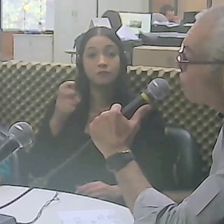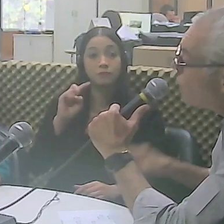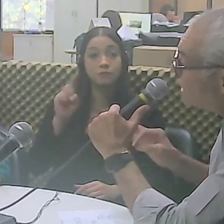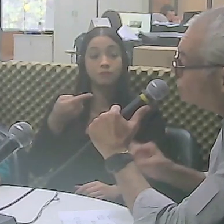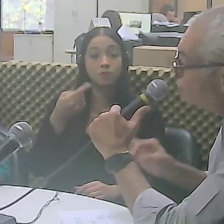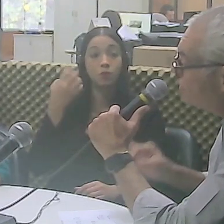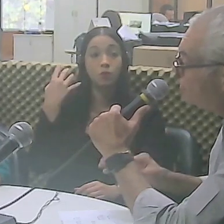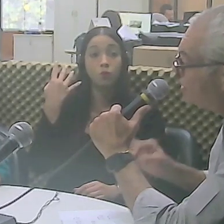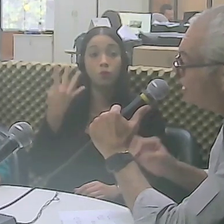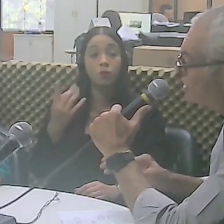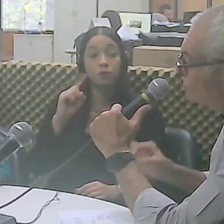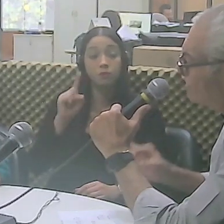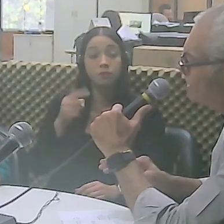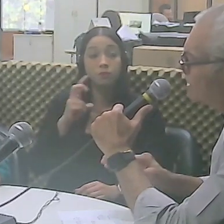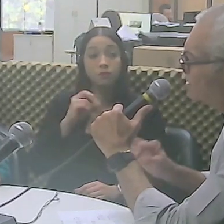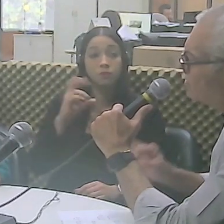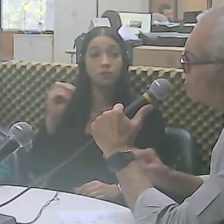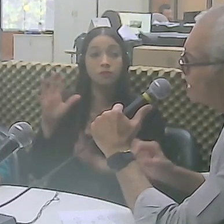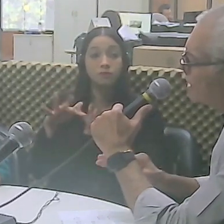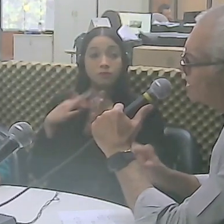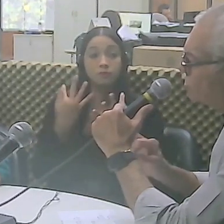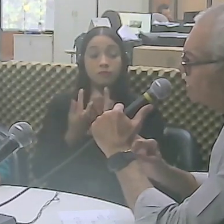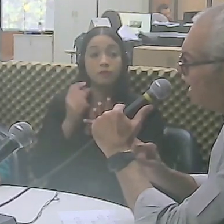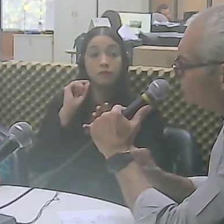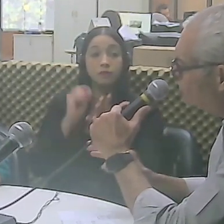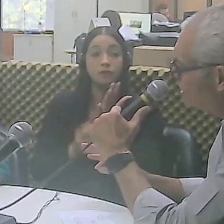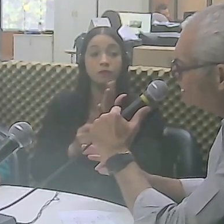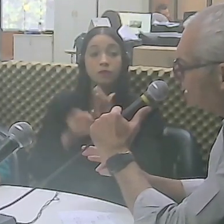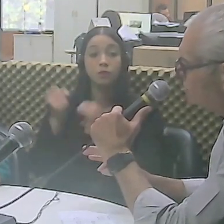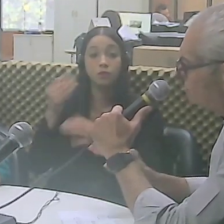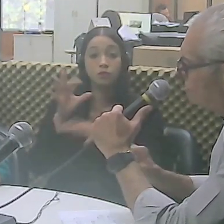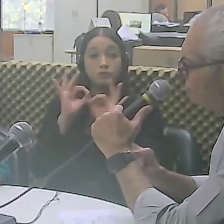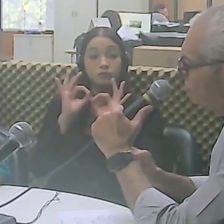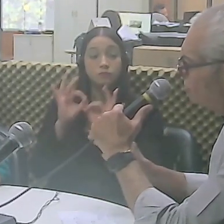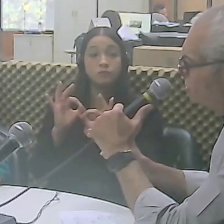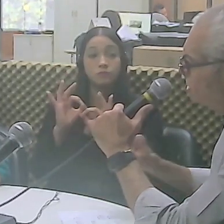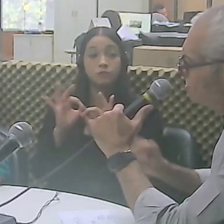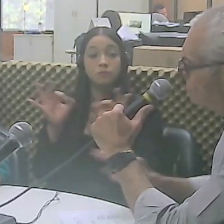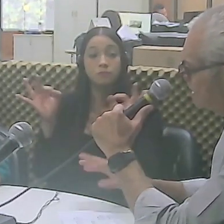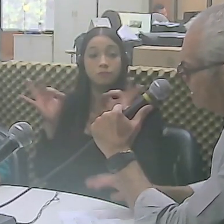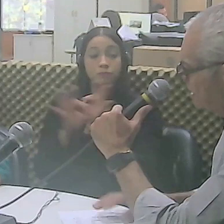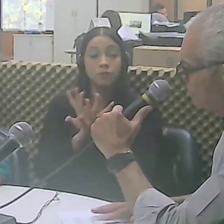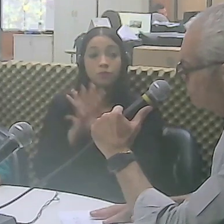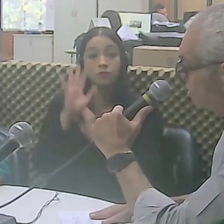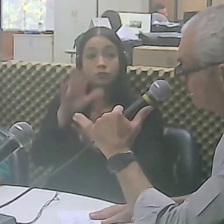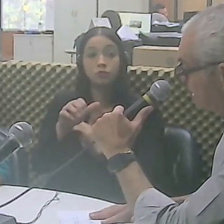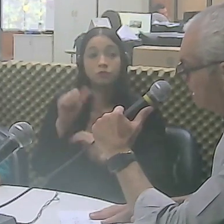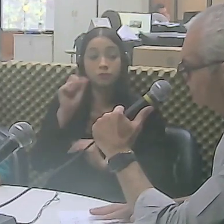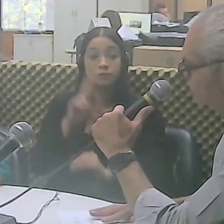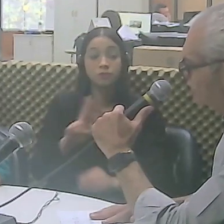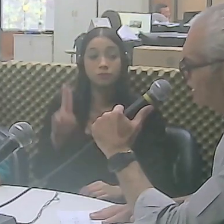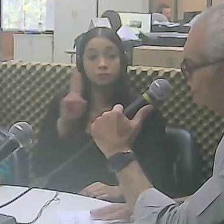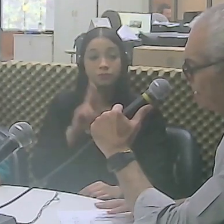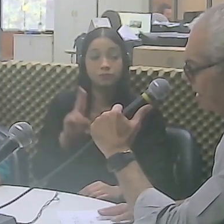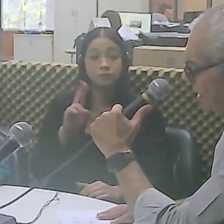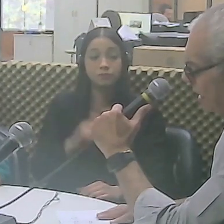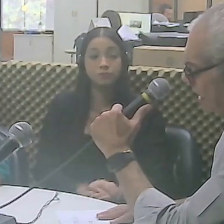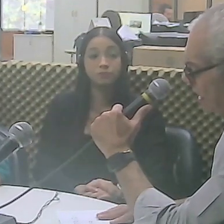mil, 4.500 famílias estão com cadastro atualizado, prontinho para ser utilizado,